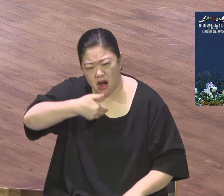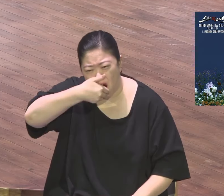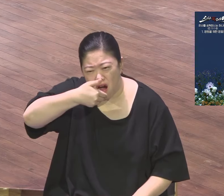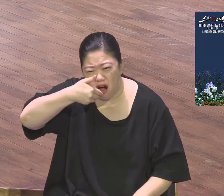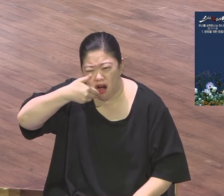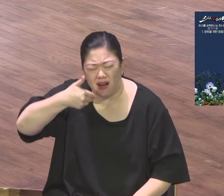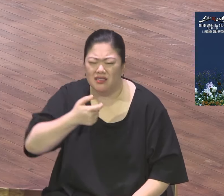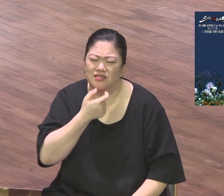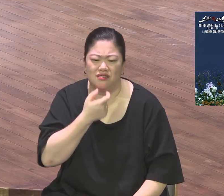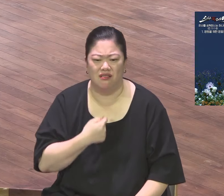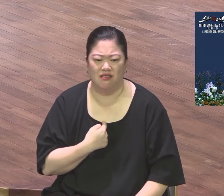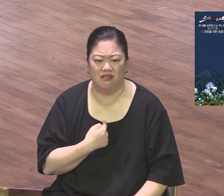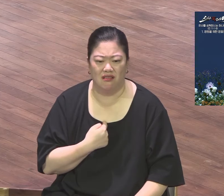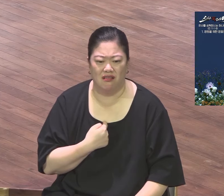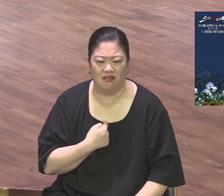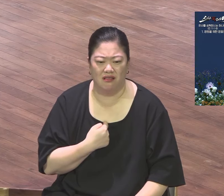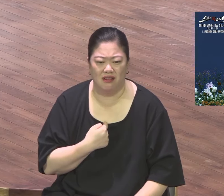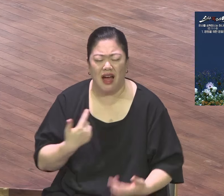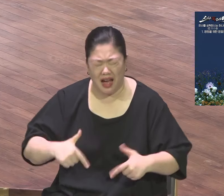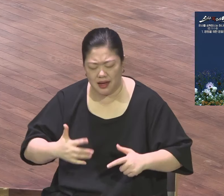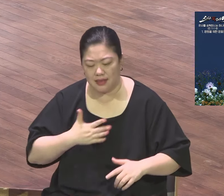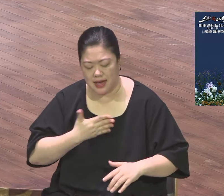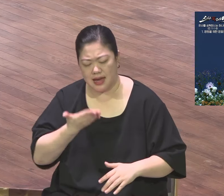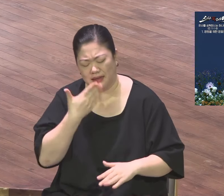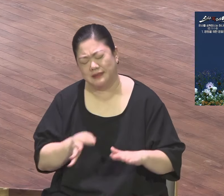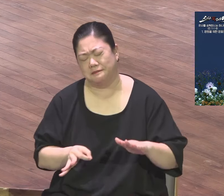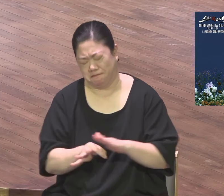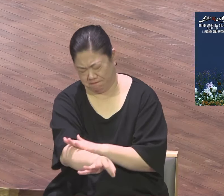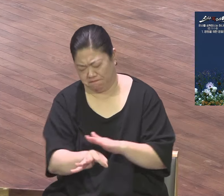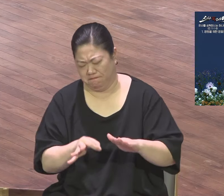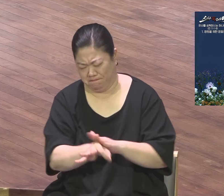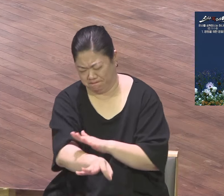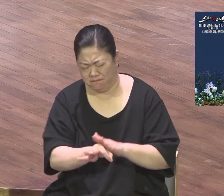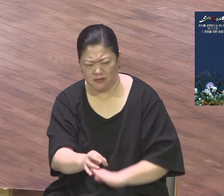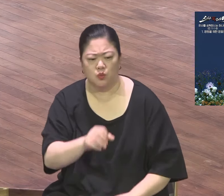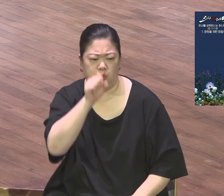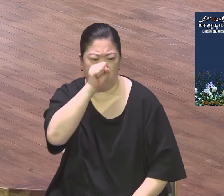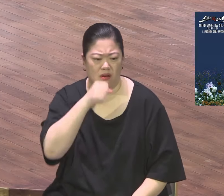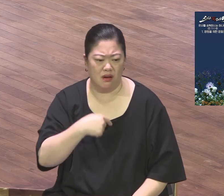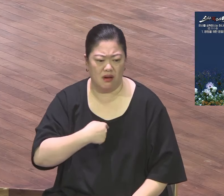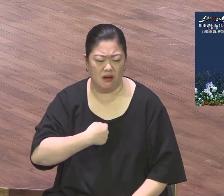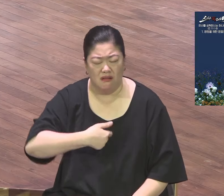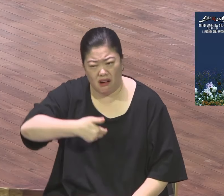없어요. 거의 90% 이상 내가 다 샀어. 평신도 돼.